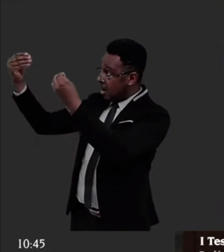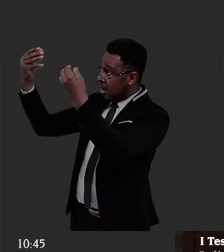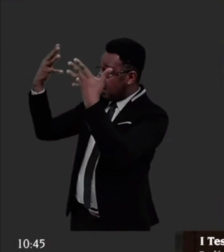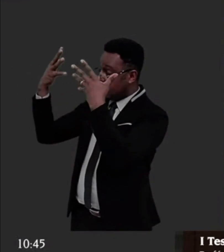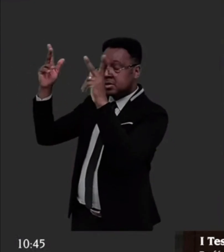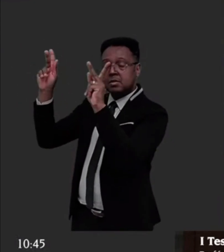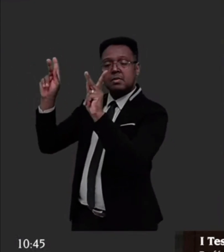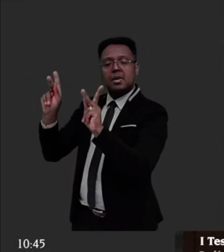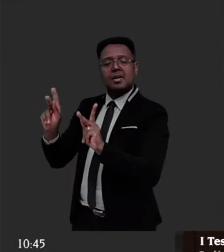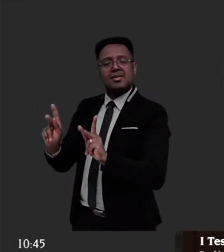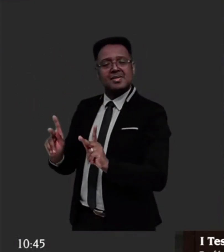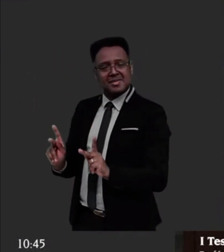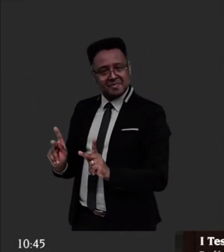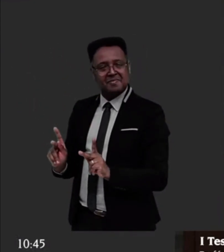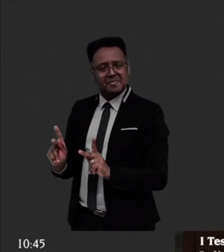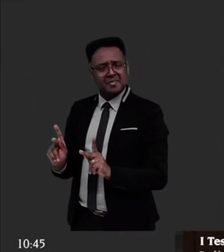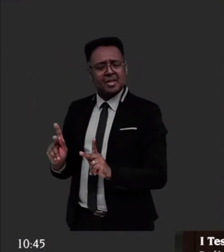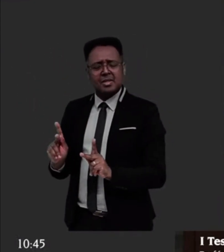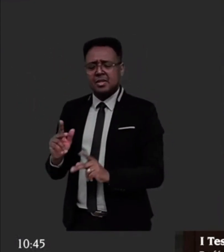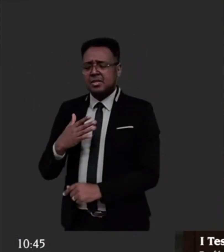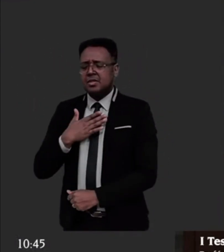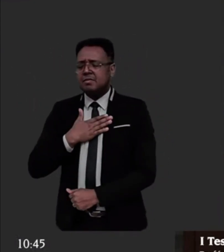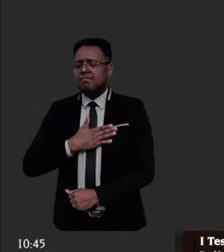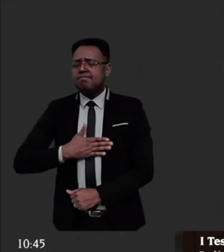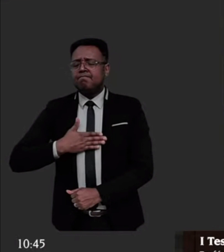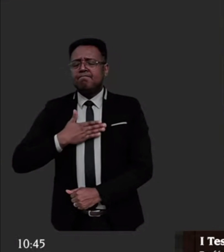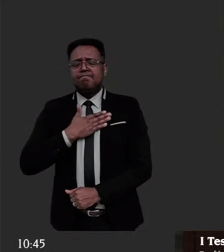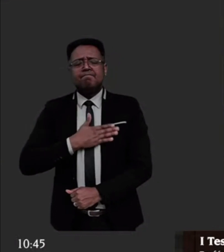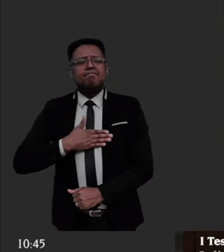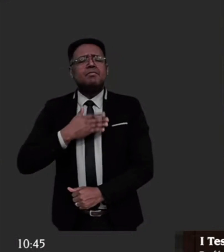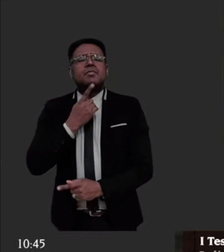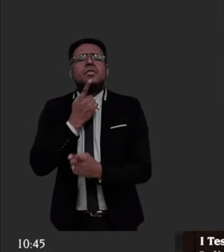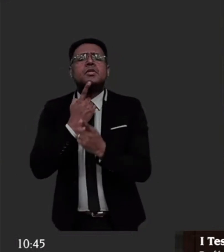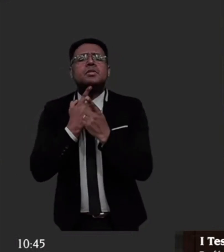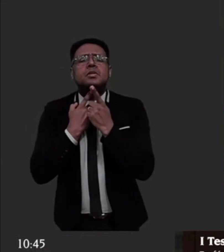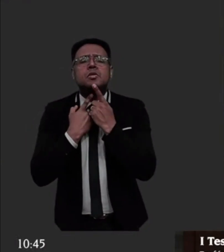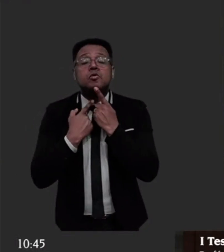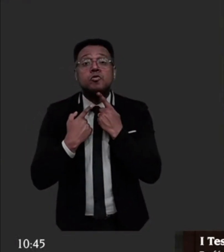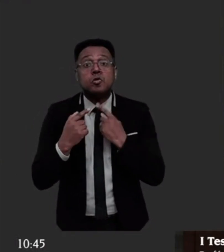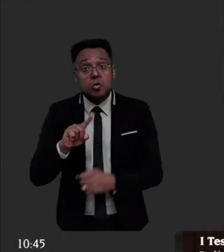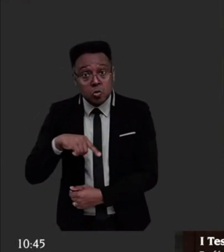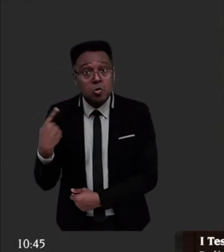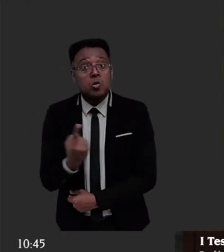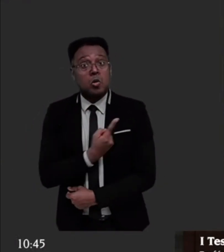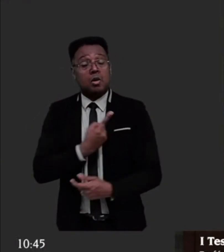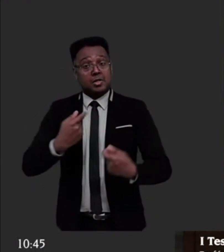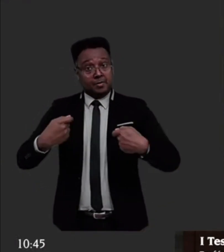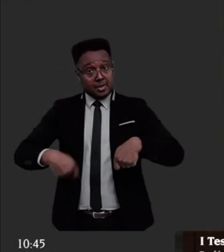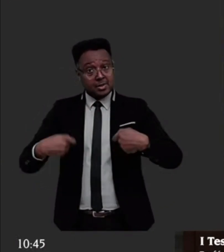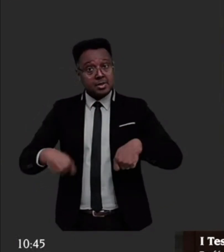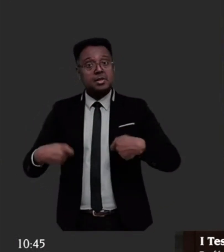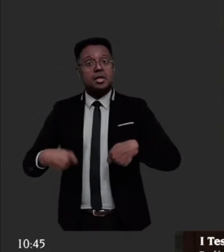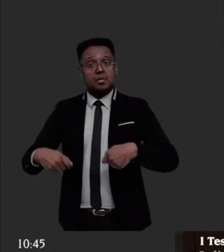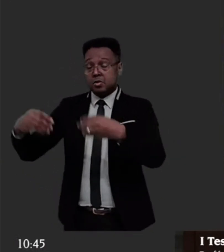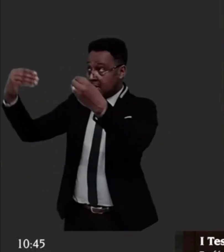E este prazer, este desejo, esta intenção deve estar em todos, irmãos. Todos nós devemos de amar a graça